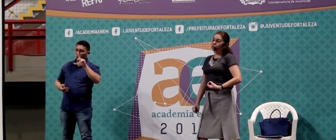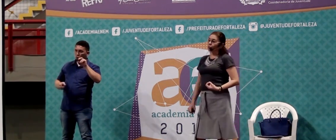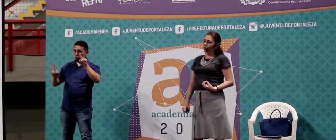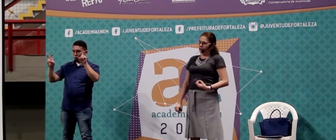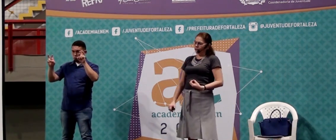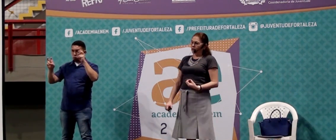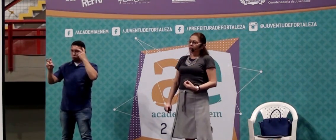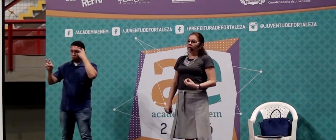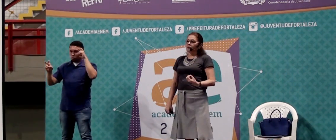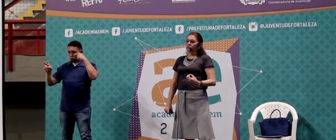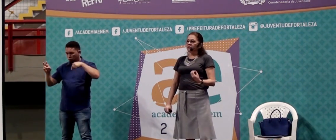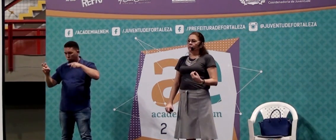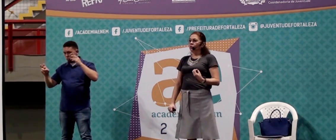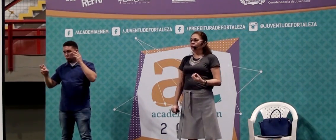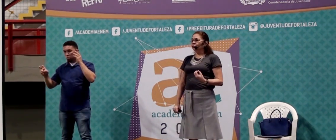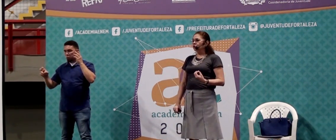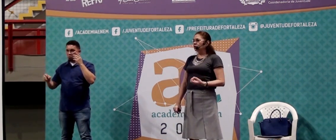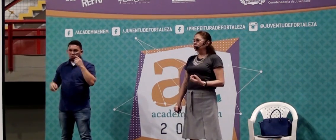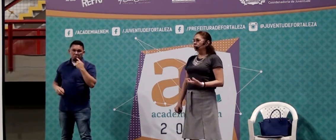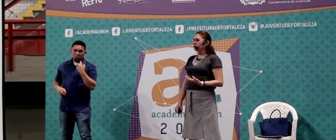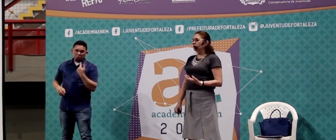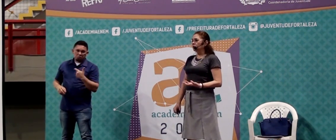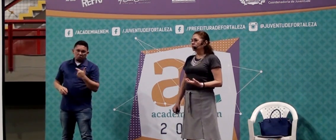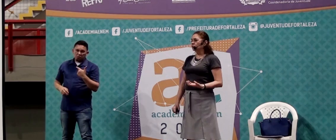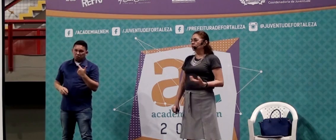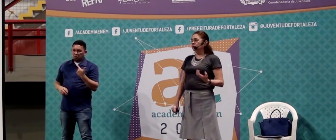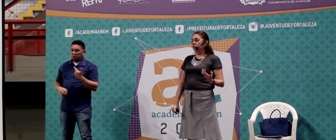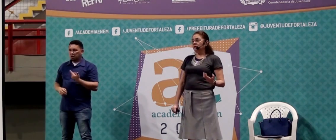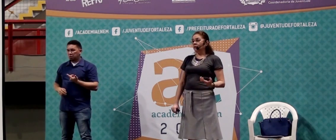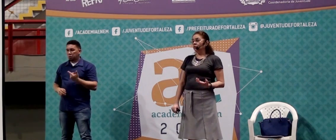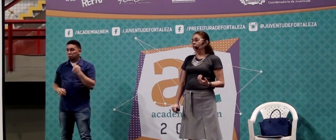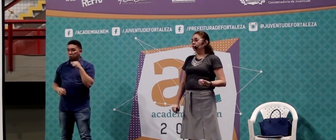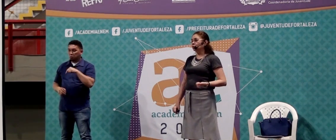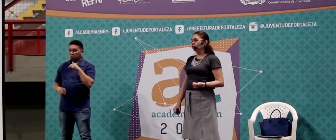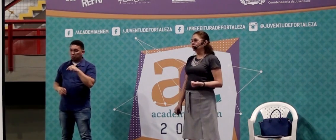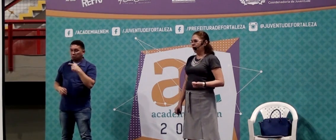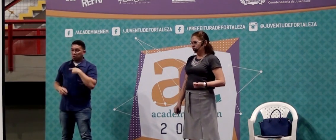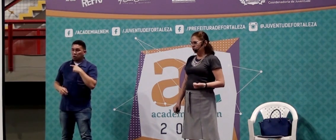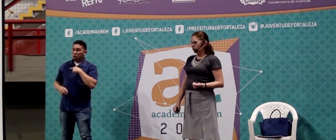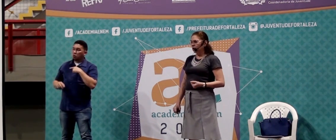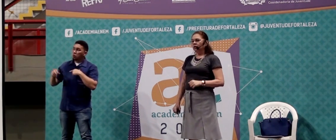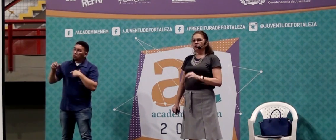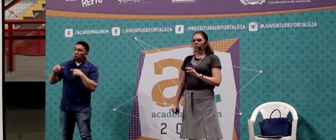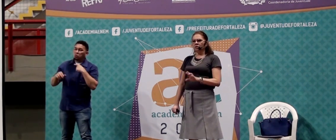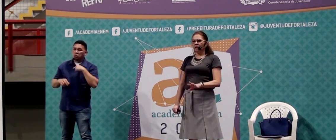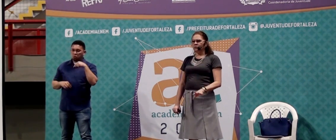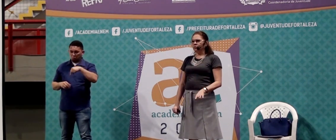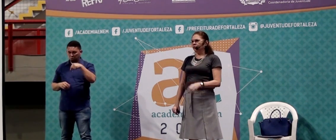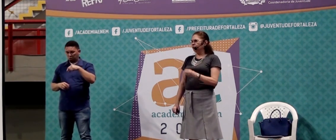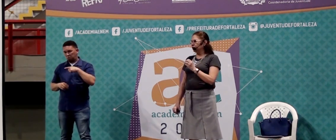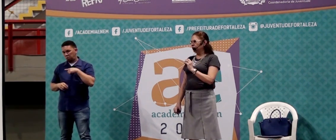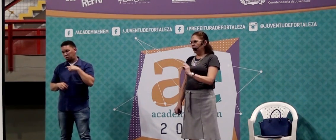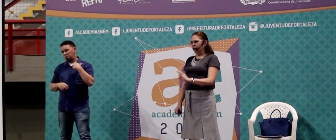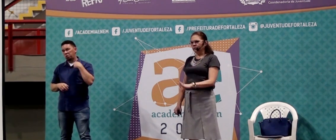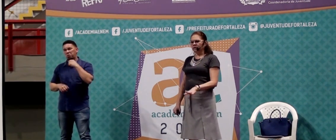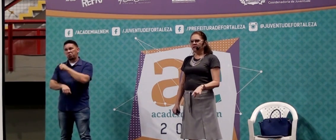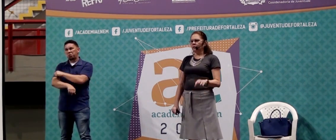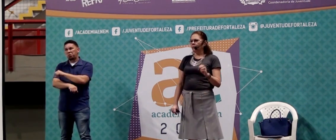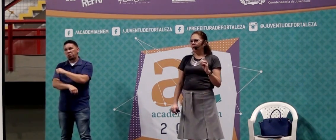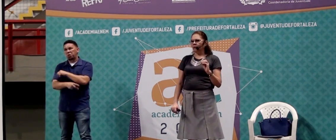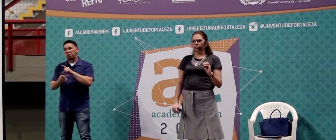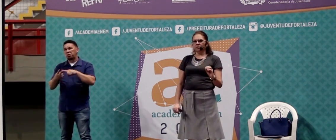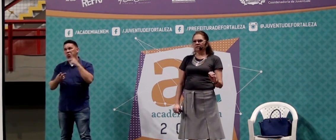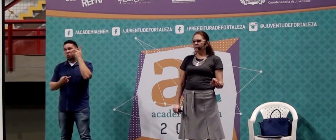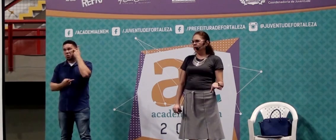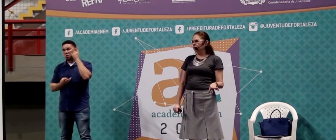nossa cultura. Quem usa muito título são os alunos do Sudeste. Todo aluno do Rio de Janeiro, de